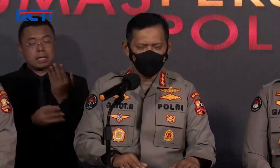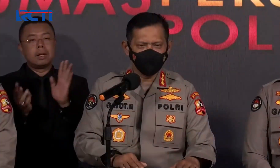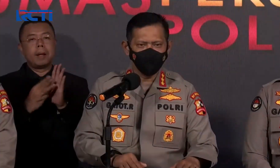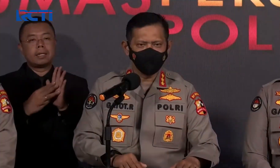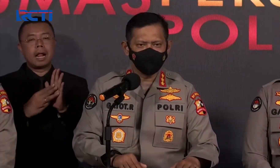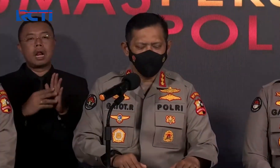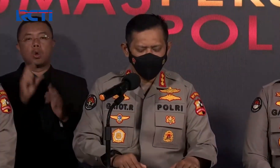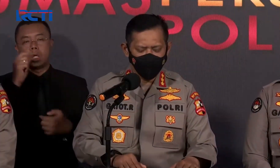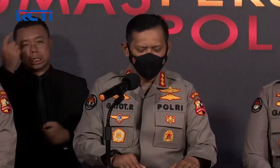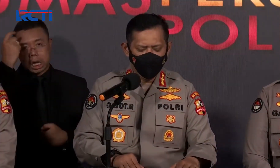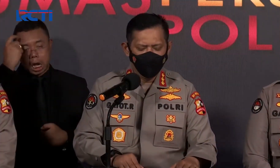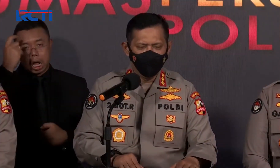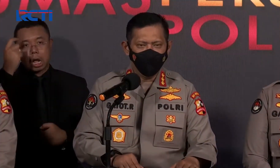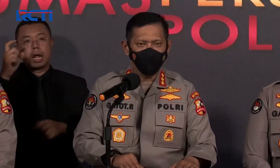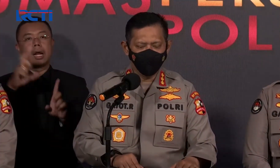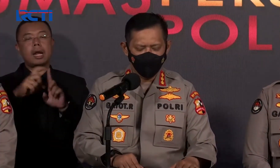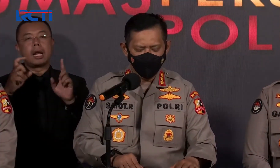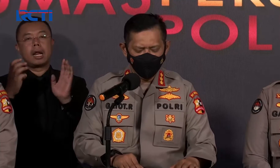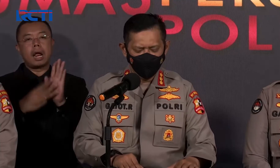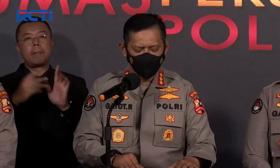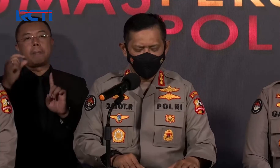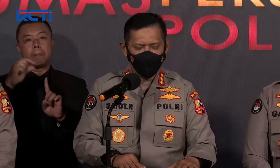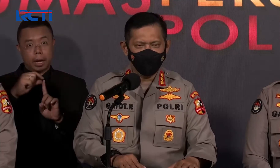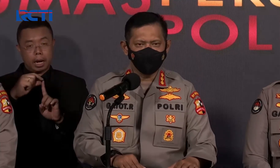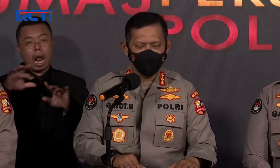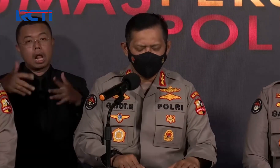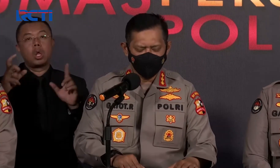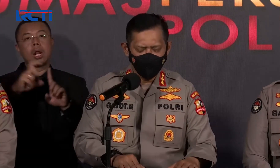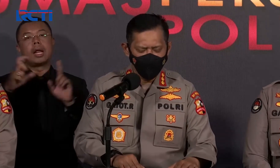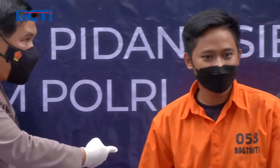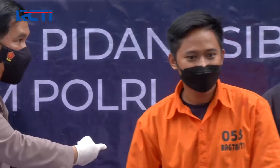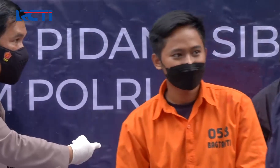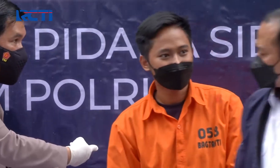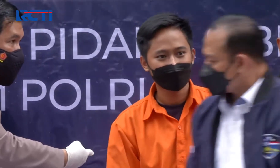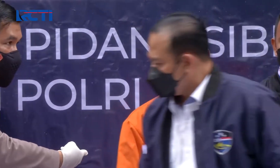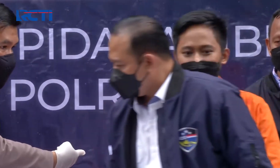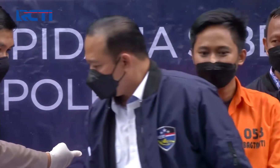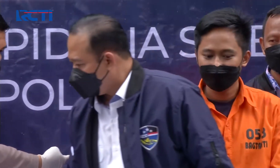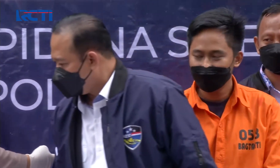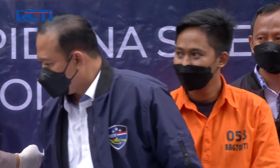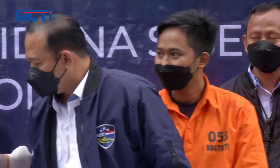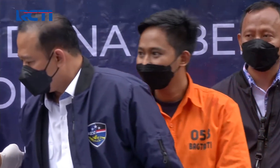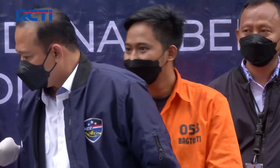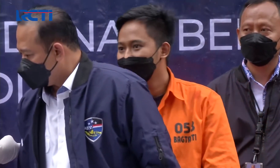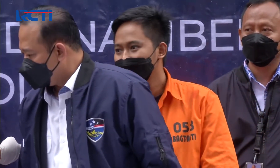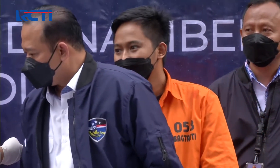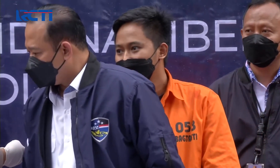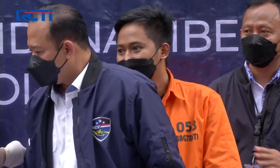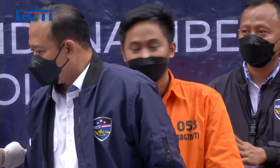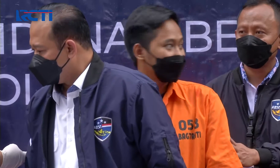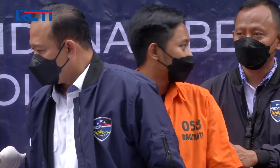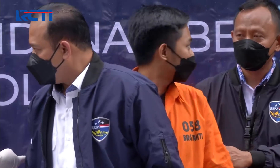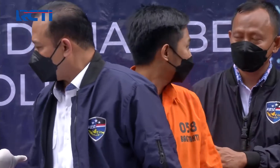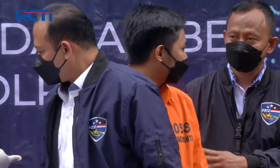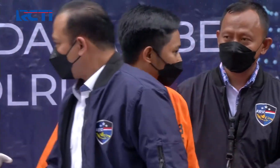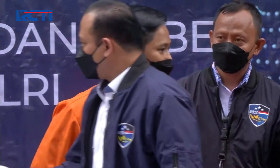Perkara atas nama tersangka DMT alias DS oleh penyidik telah dikirimkan ke Kejaksaan